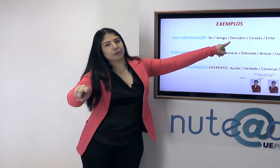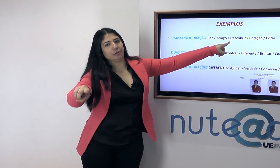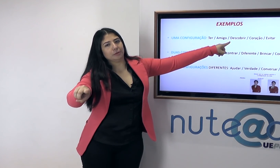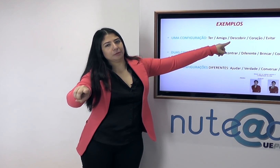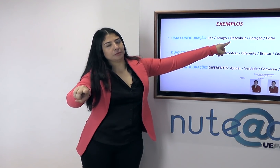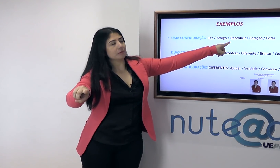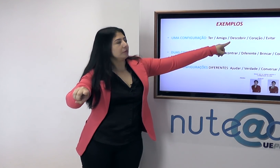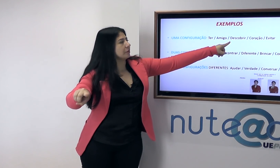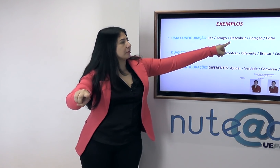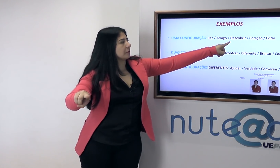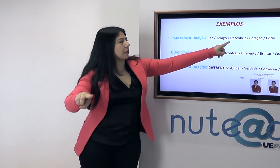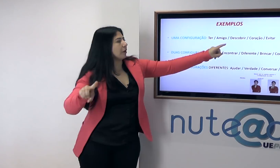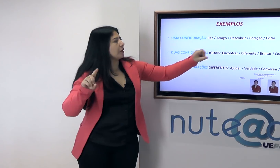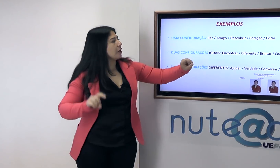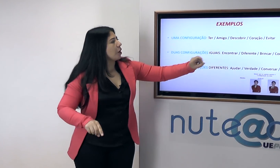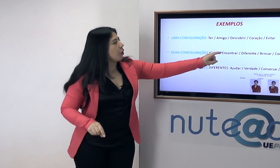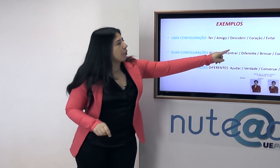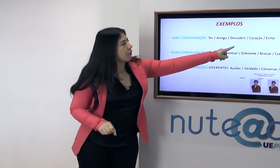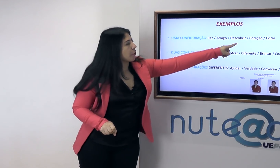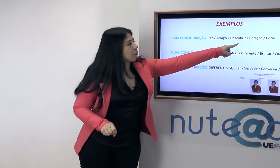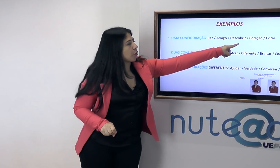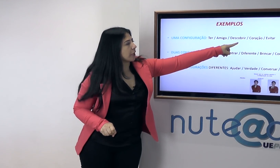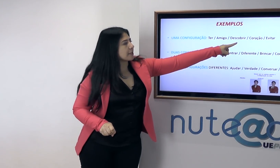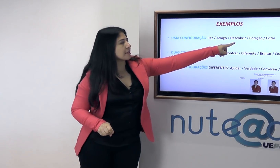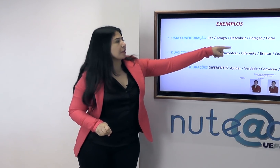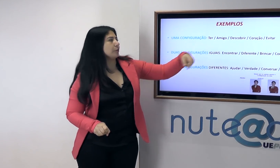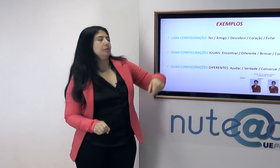Descobrir. Tá? Coração.